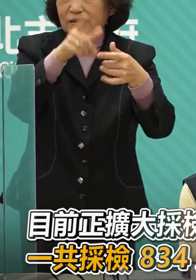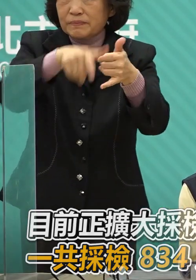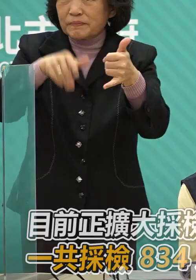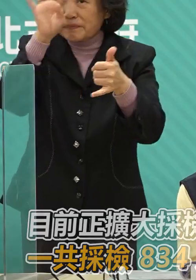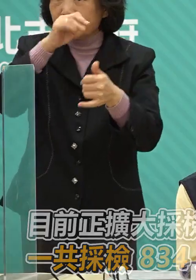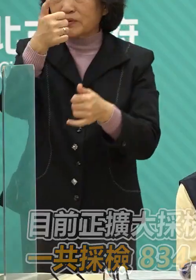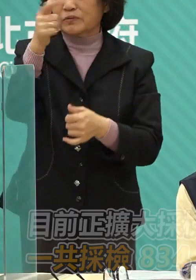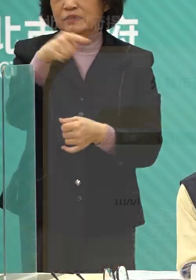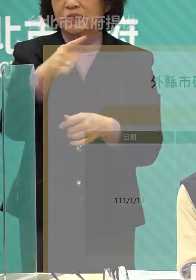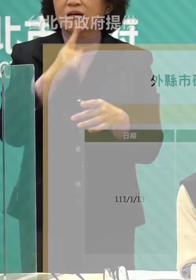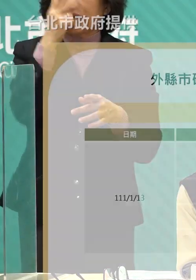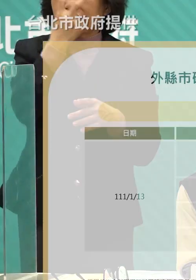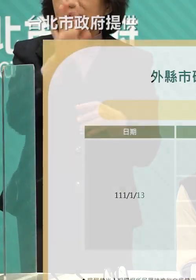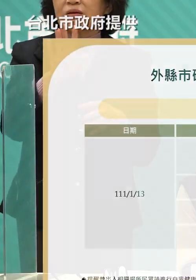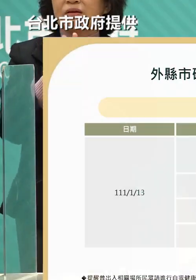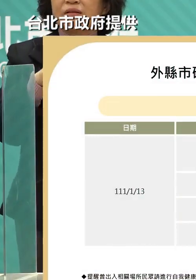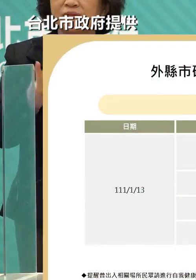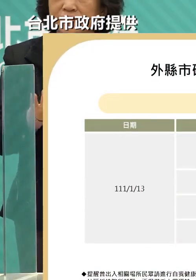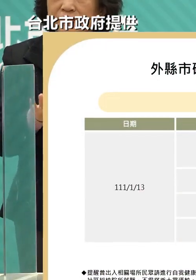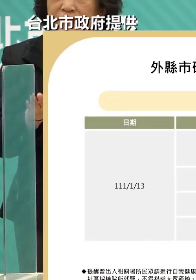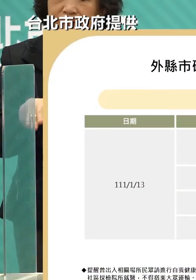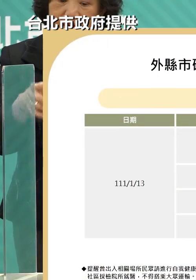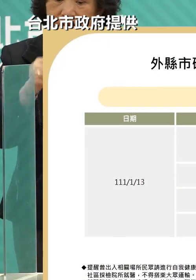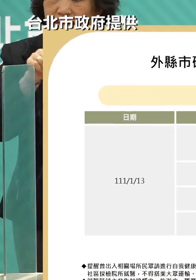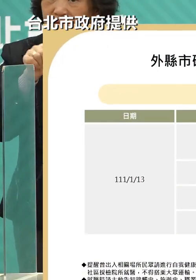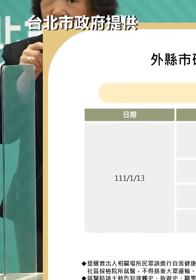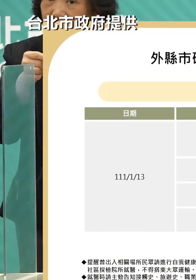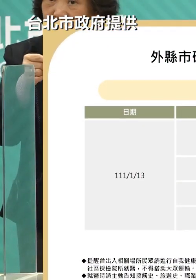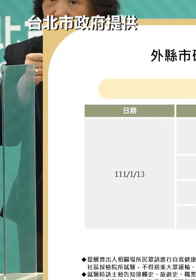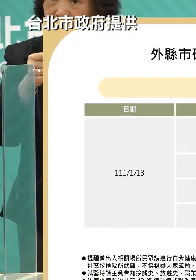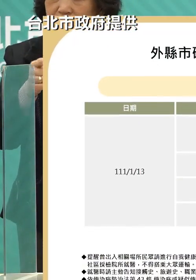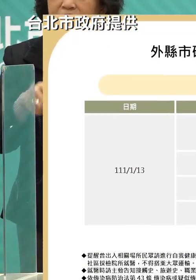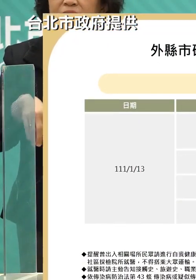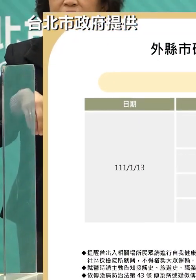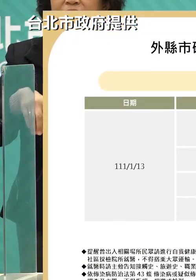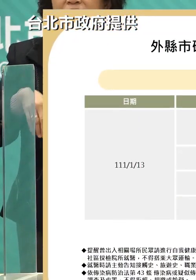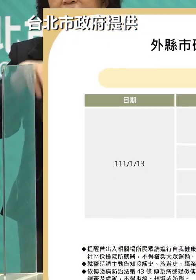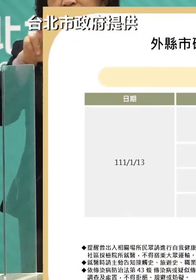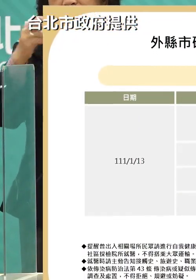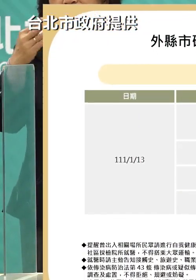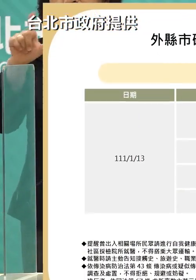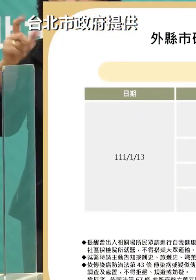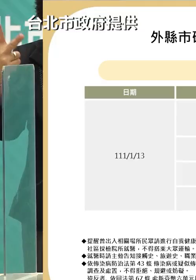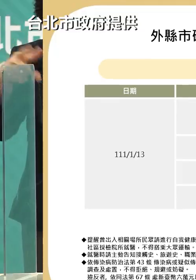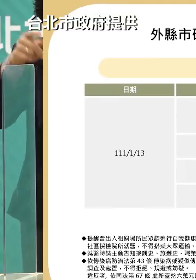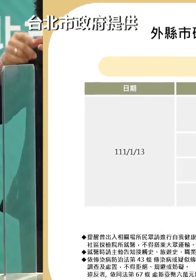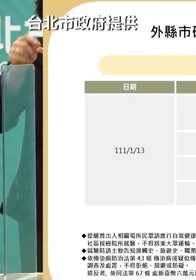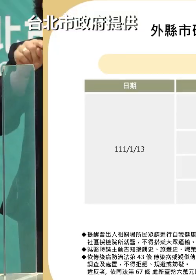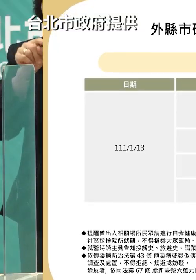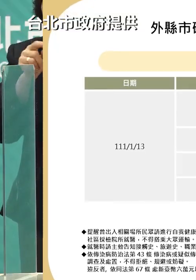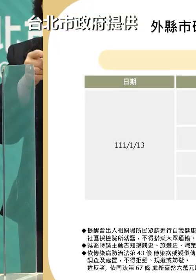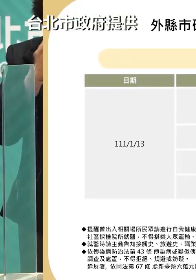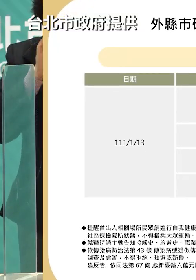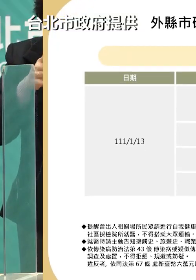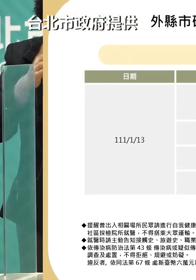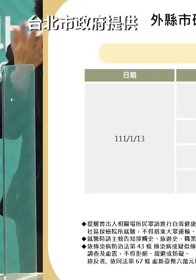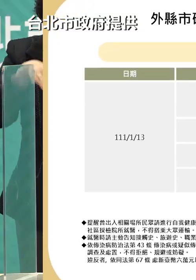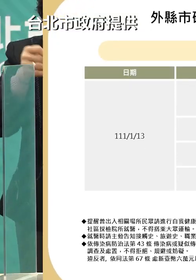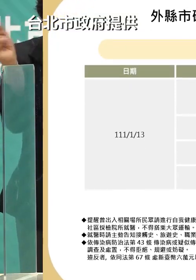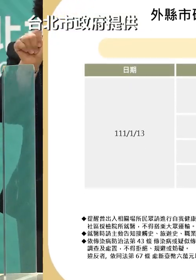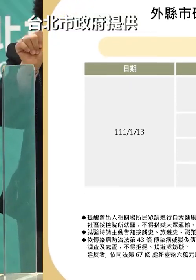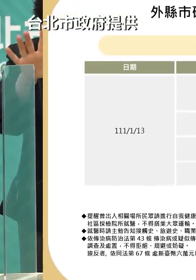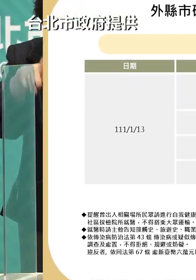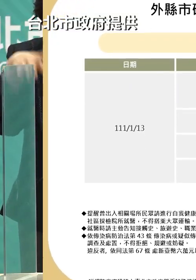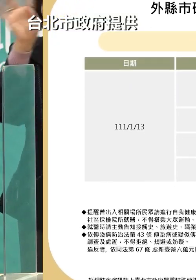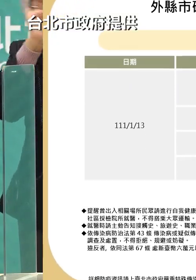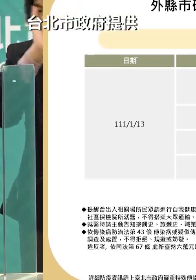是50个，那现在的第二例17967的目前采检人数有5所学校，我们采